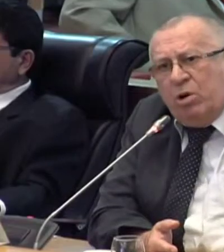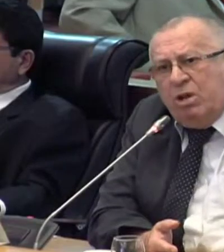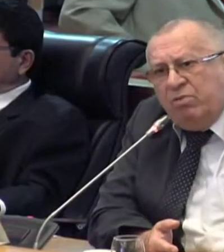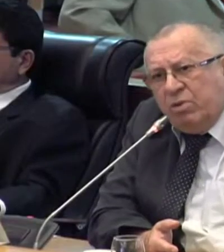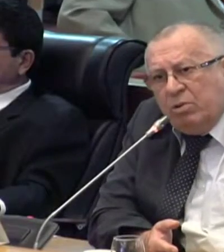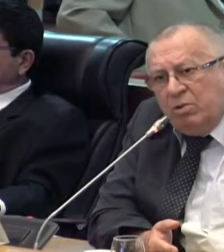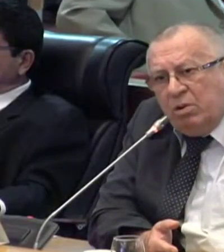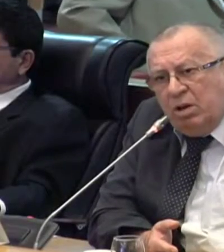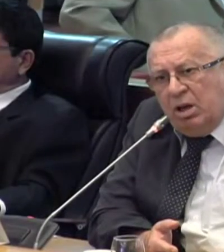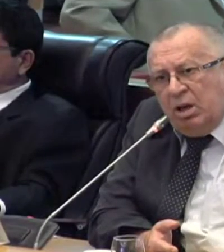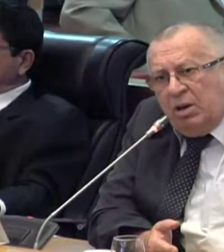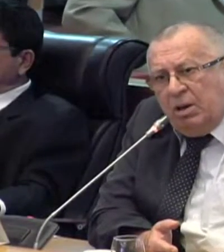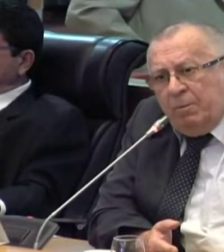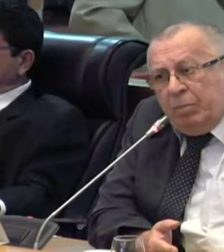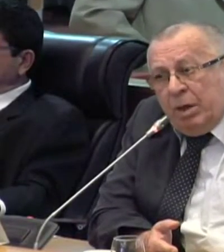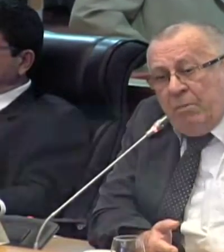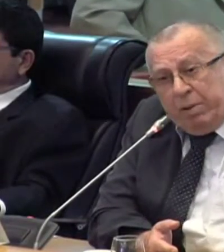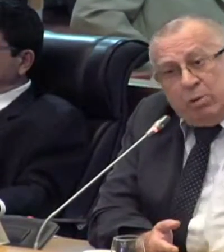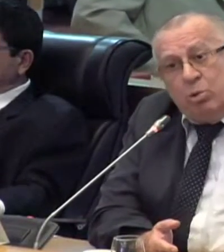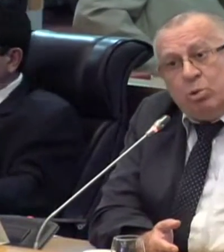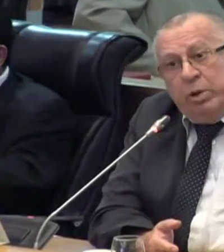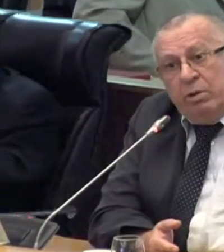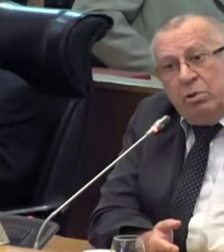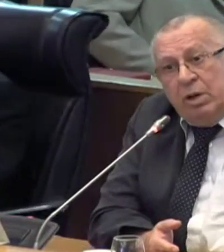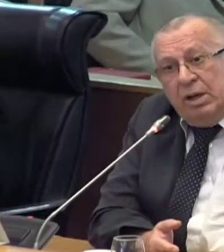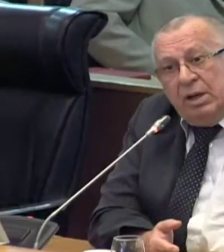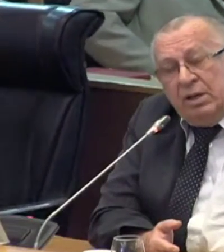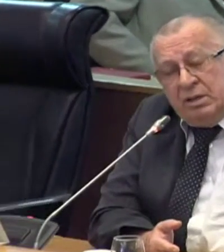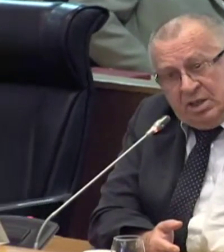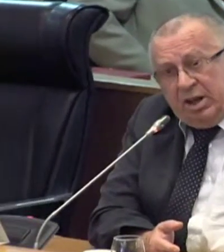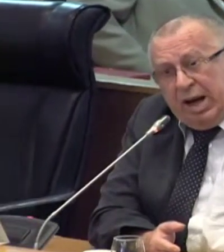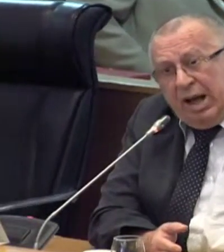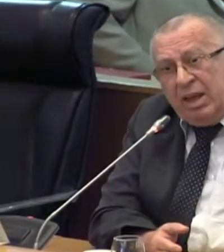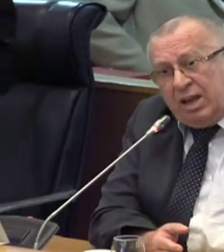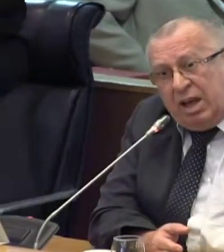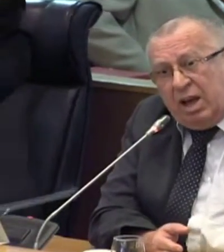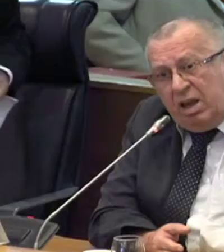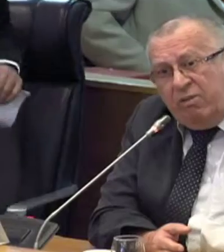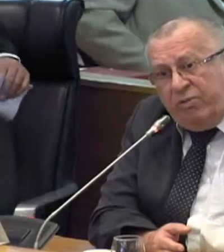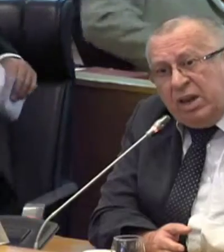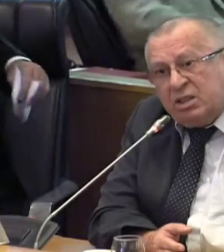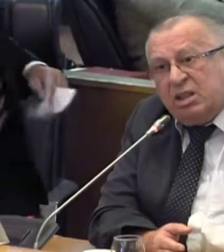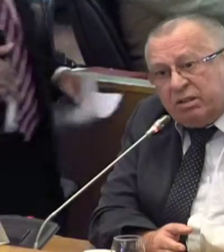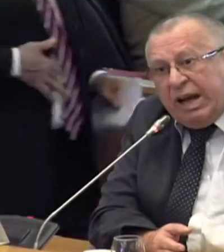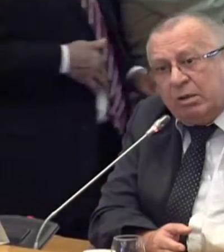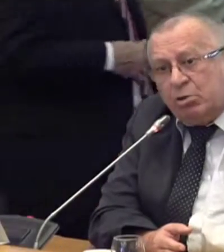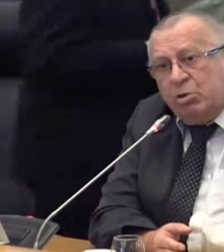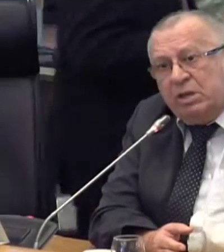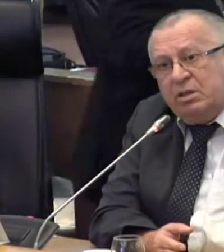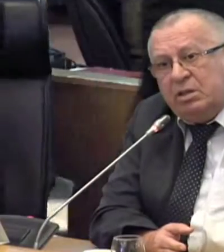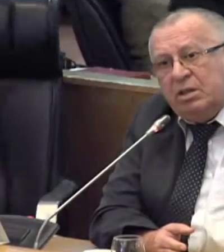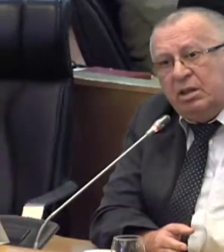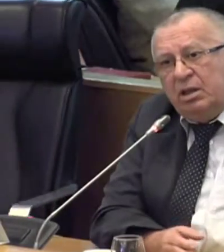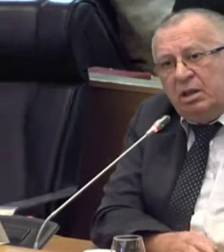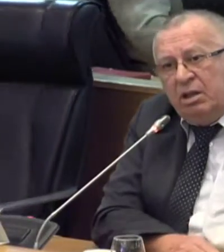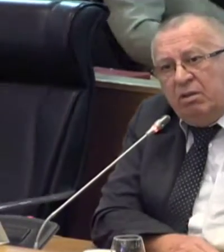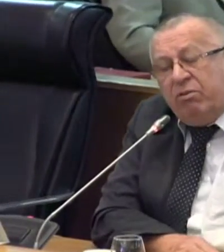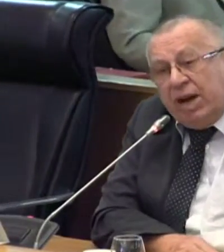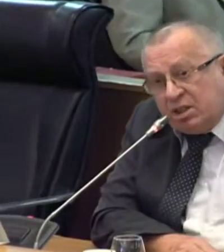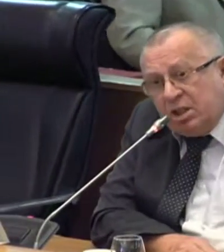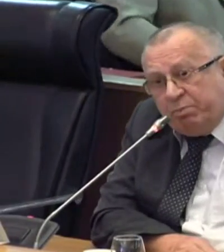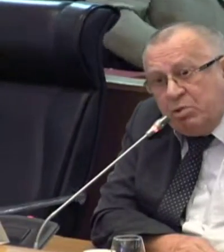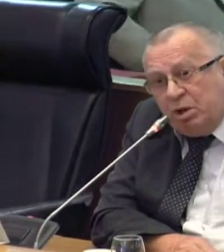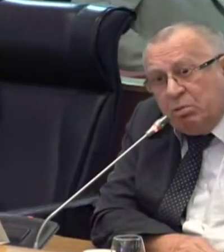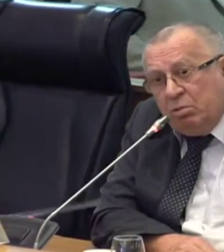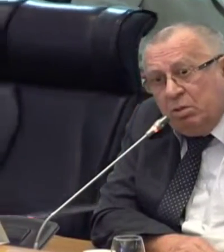exemplo horrível. Pergunto eu, será que aquele infelicitado juiz